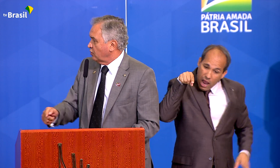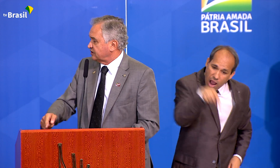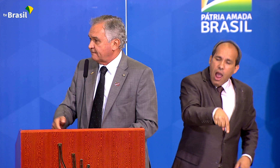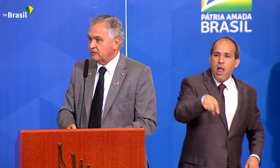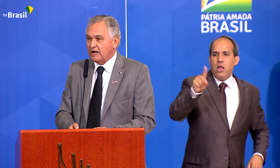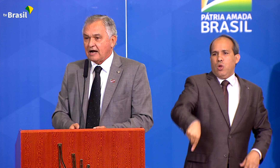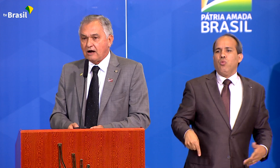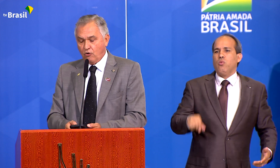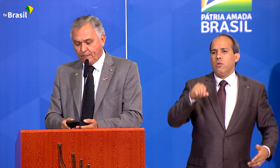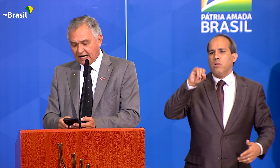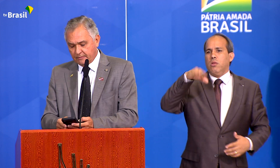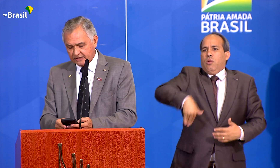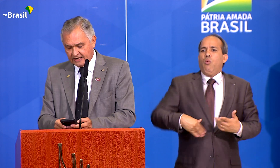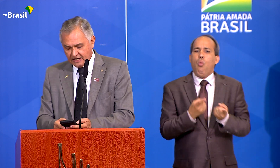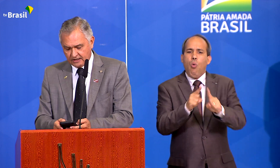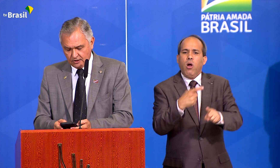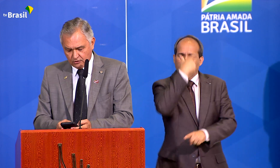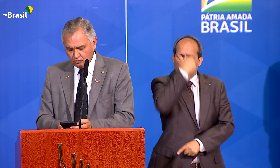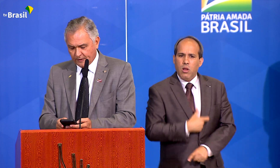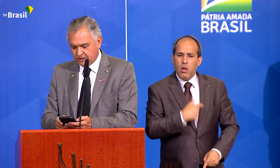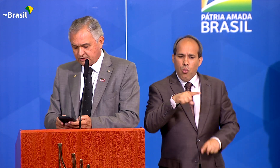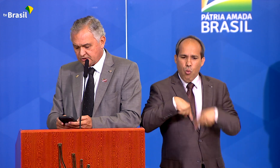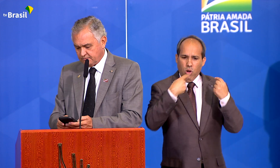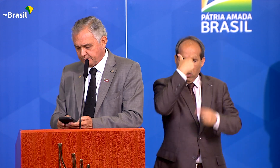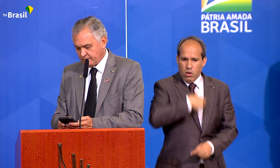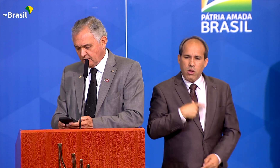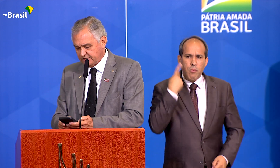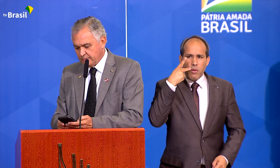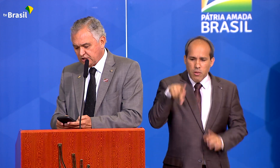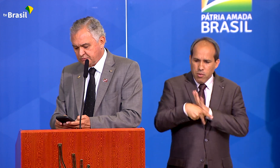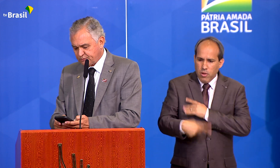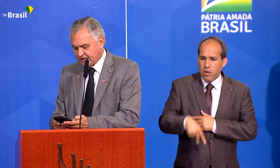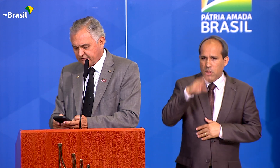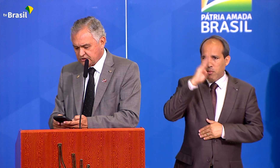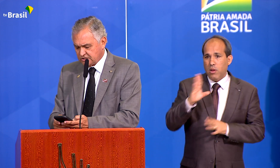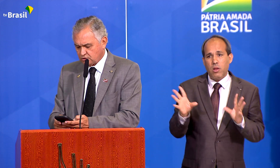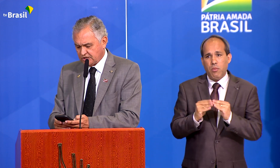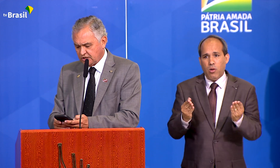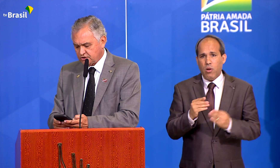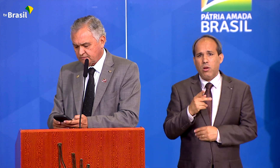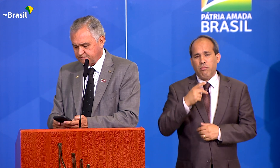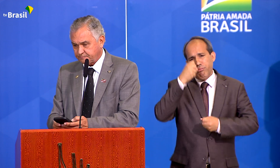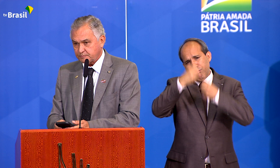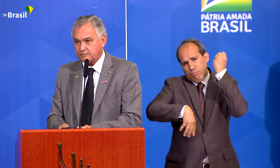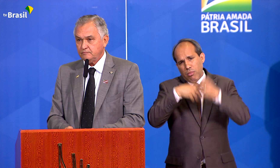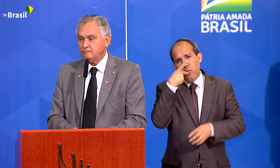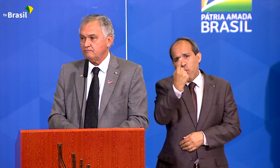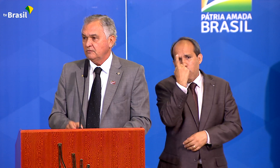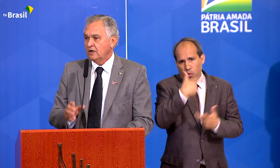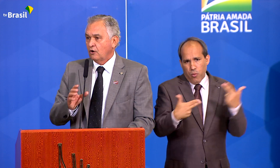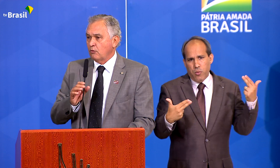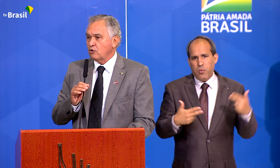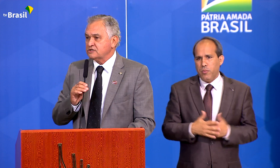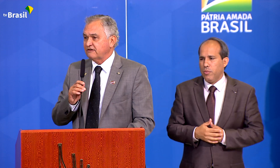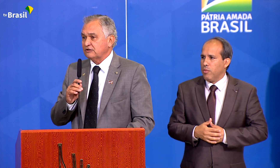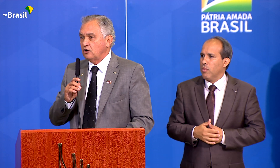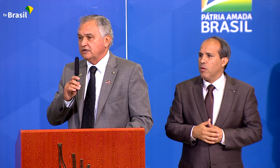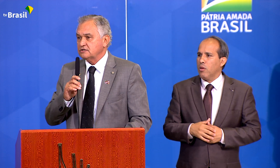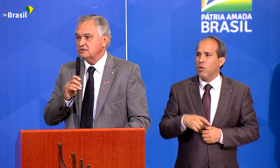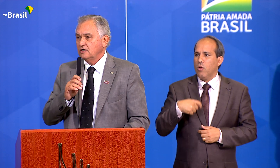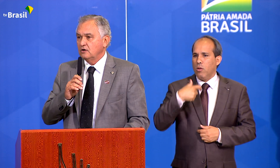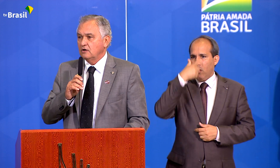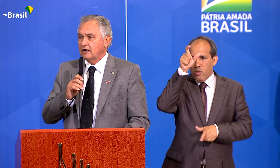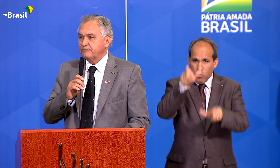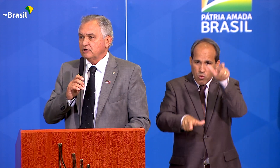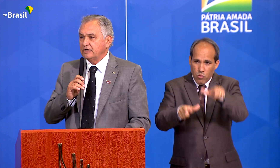sim contra um parlamentar do país termina as minhas palavras dizendo o seguinte e como